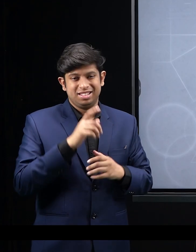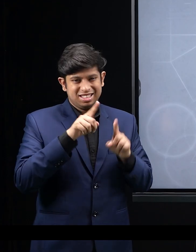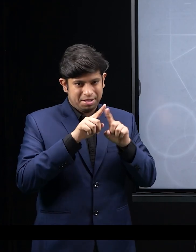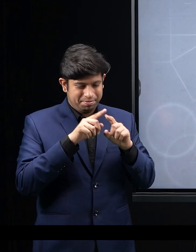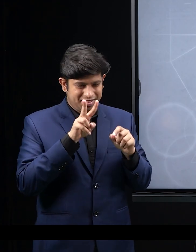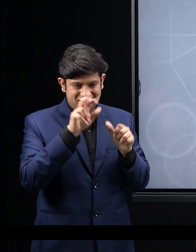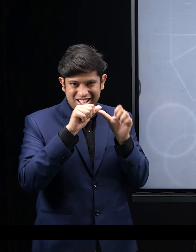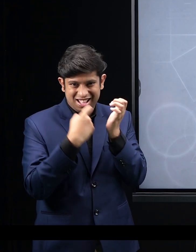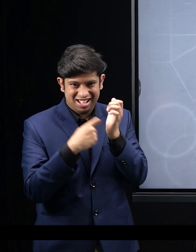ಅಸ್ಥಿರ,